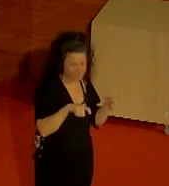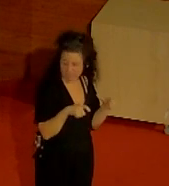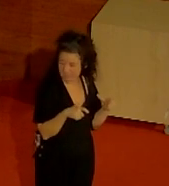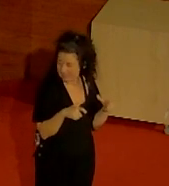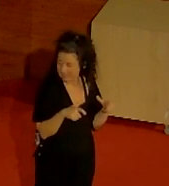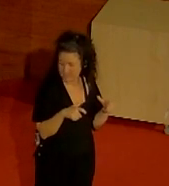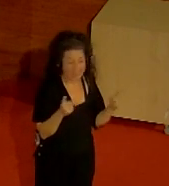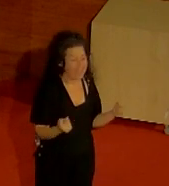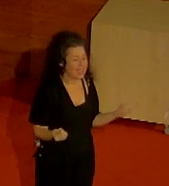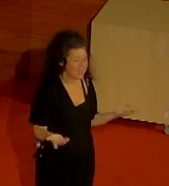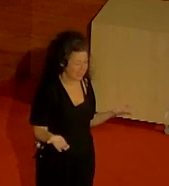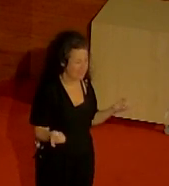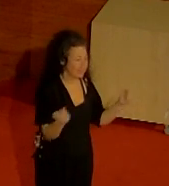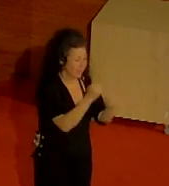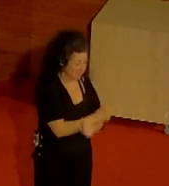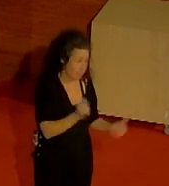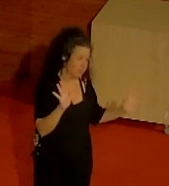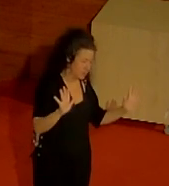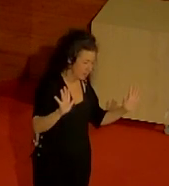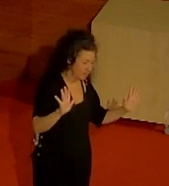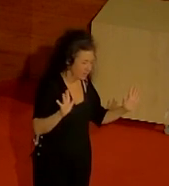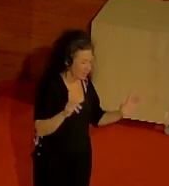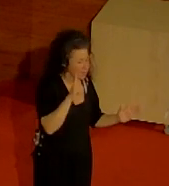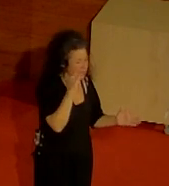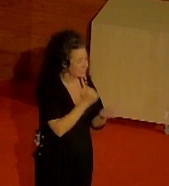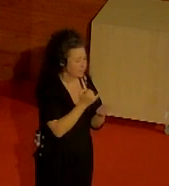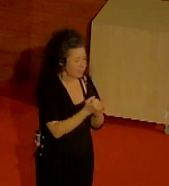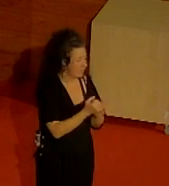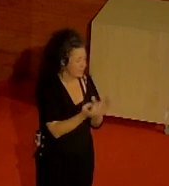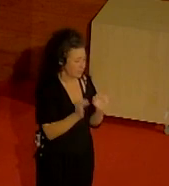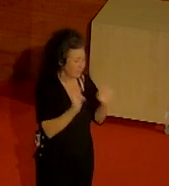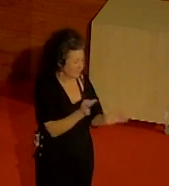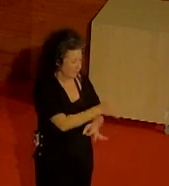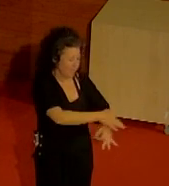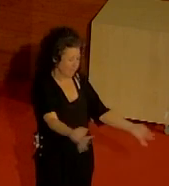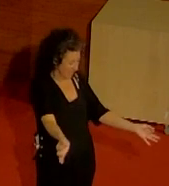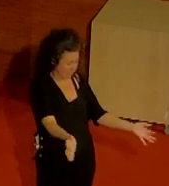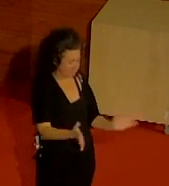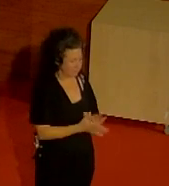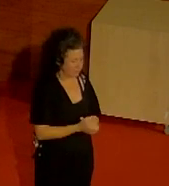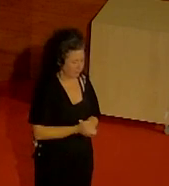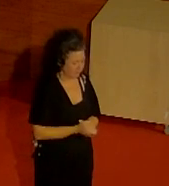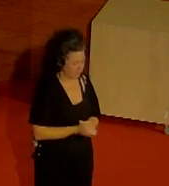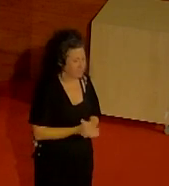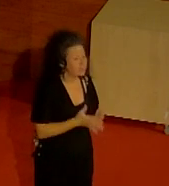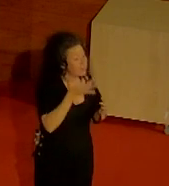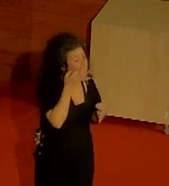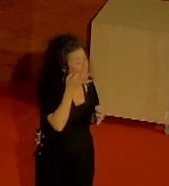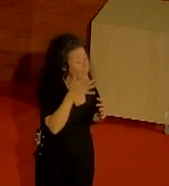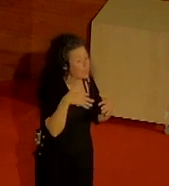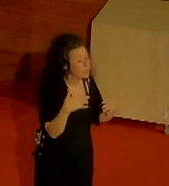Están cambiando la rueda, bien, vale, perfecto. El experimento ha salido perfecto, perfecto el experimento. Bueno, ¿cuál fue la realidad? Fue